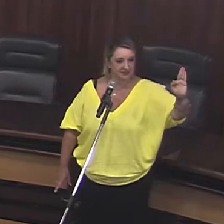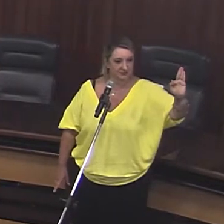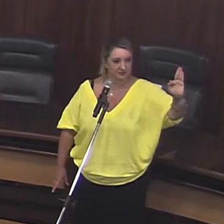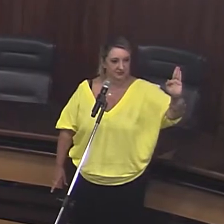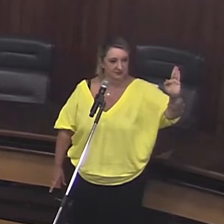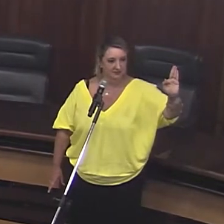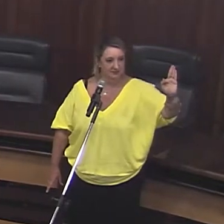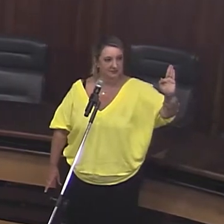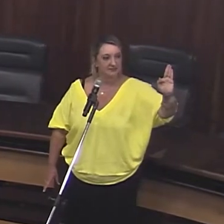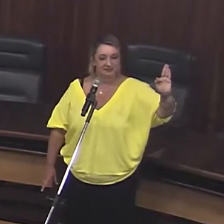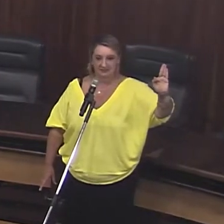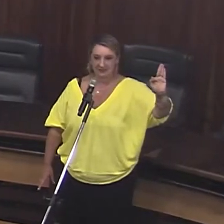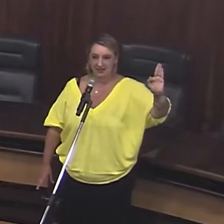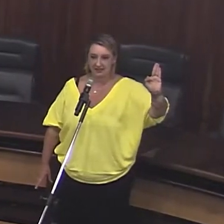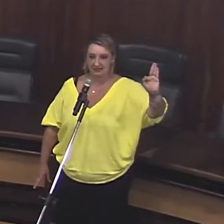Isso. Tá?